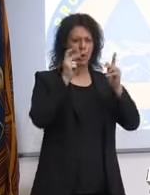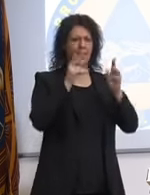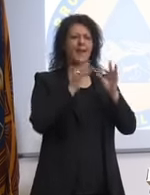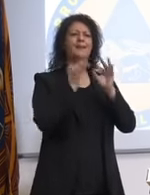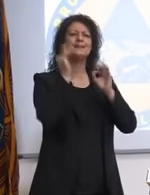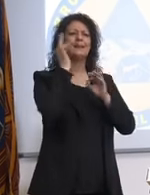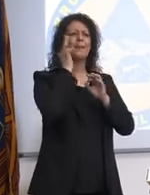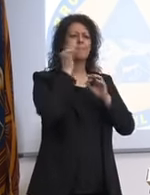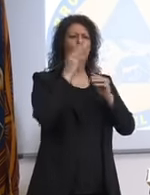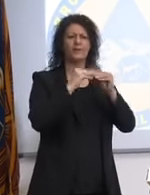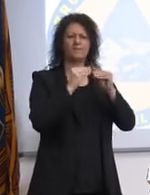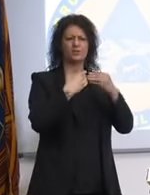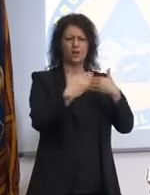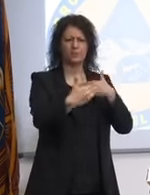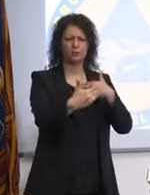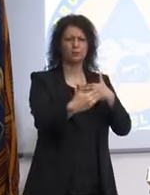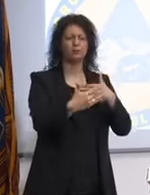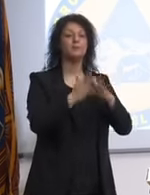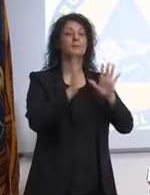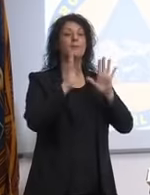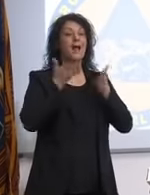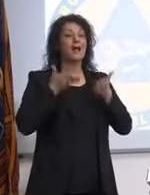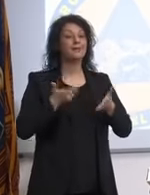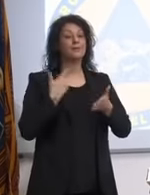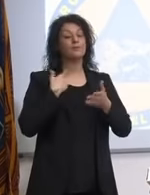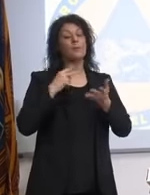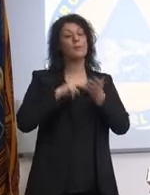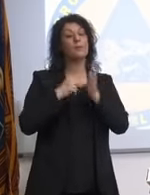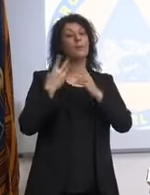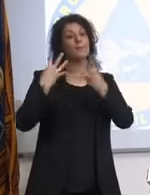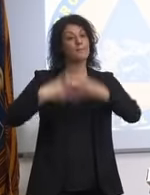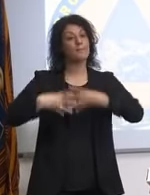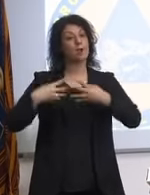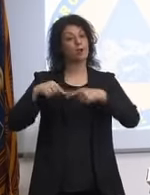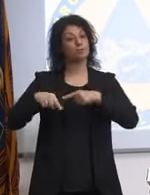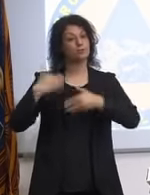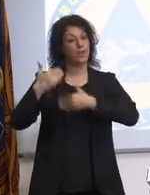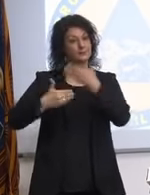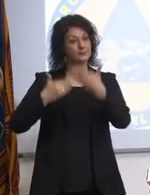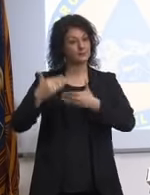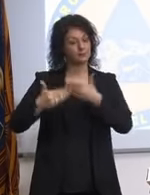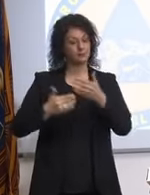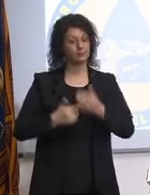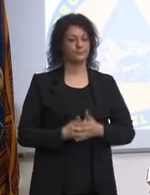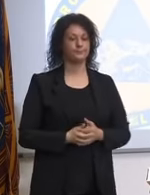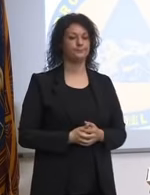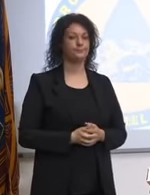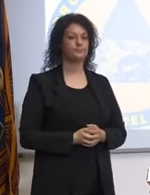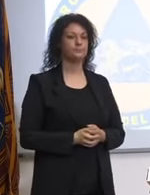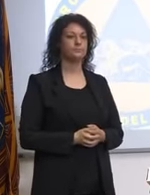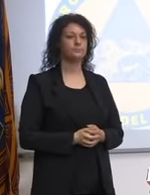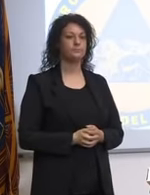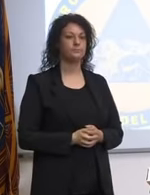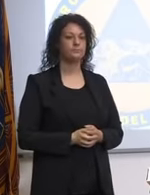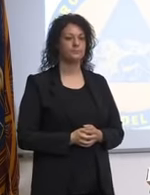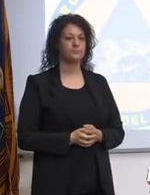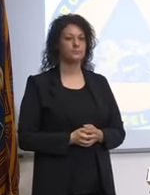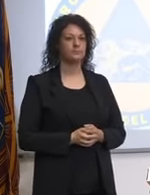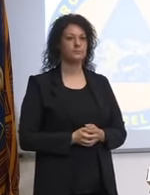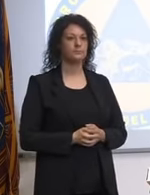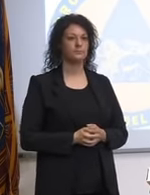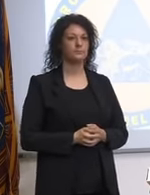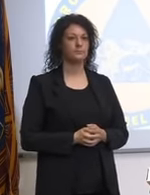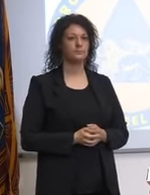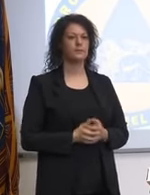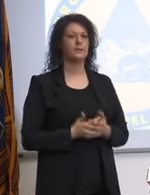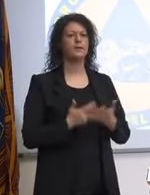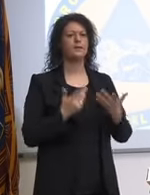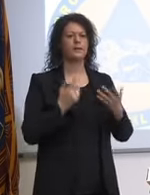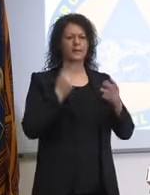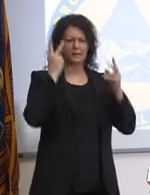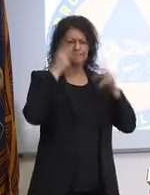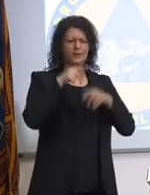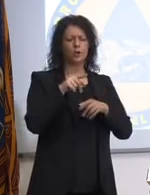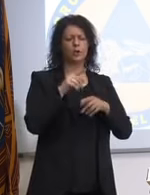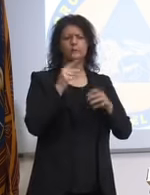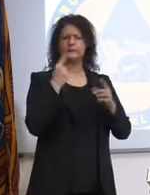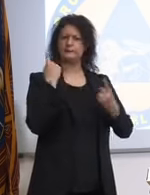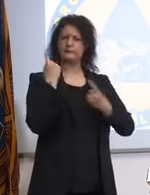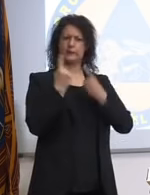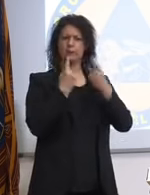c'è la processazione che ha qualche difficoltà. Però penso si possa comunque, per carità, è un caso